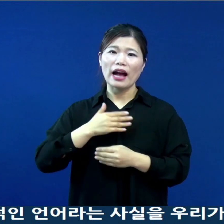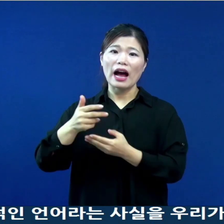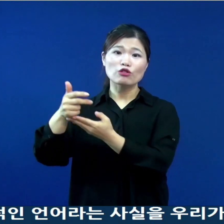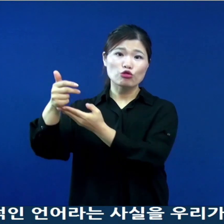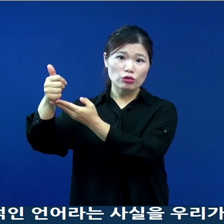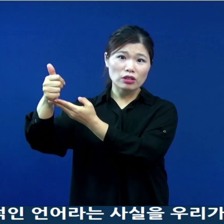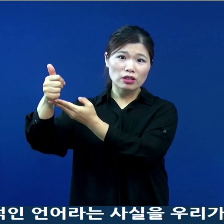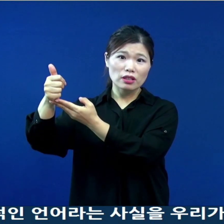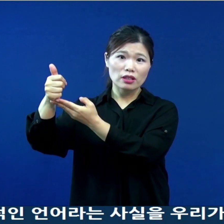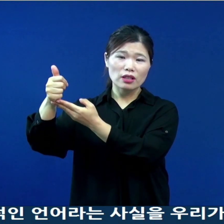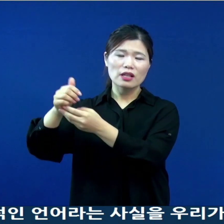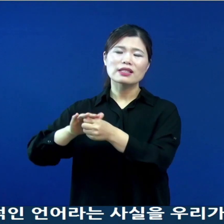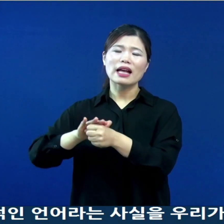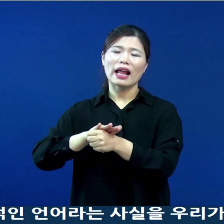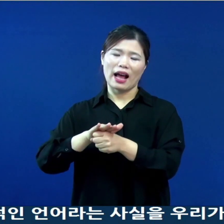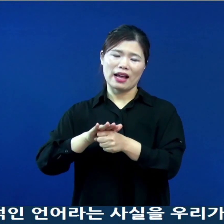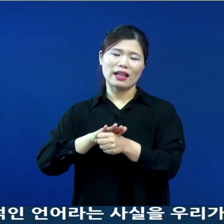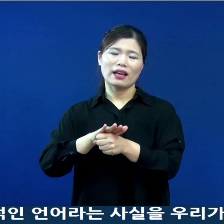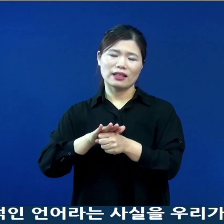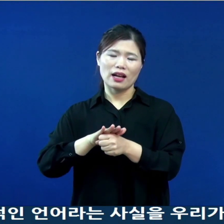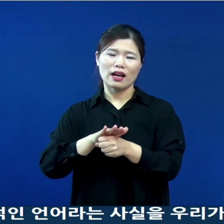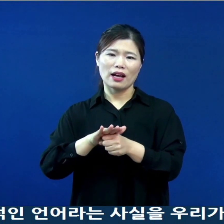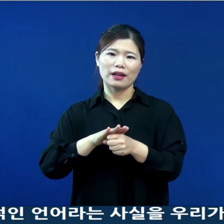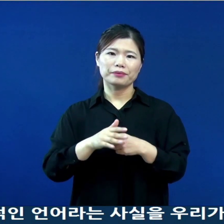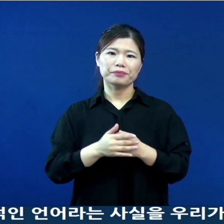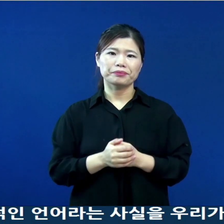주를 사랑하나이다.